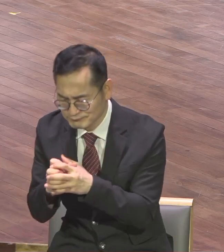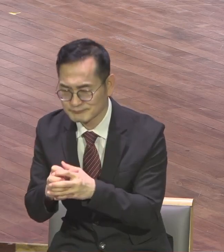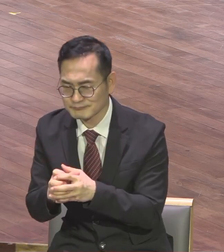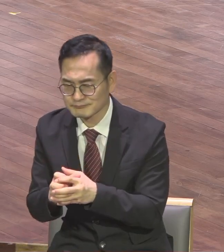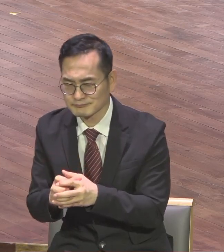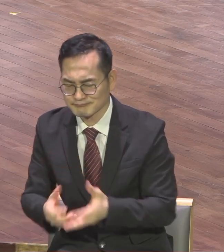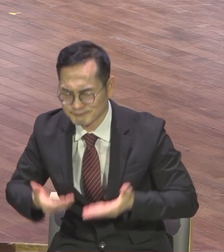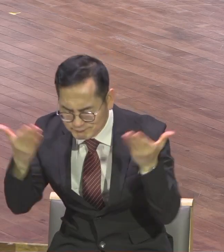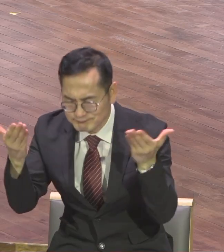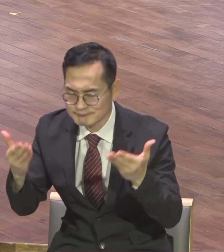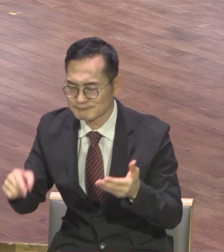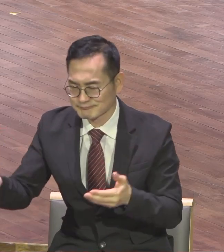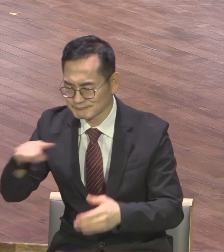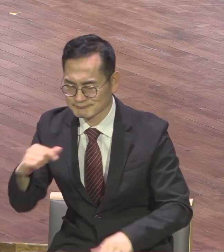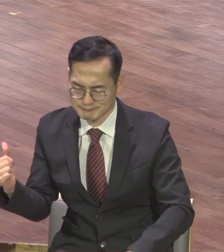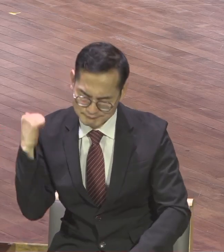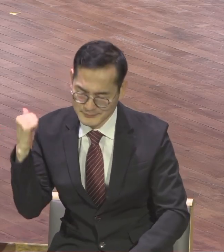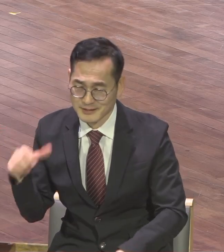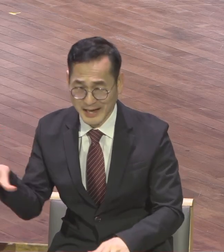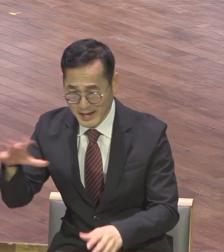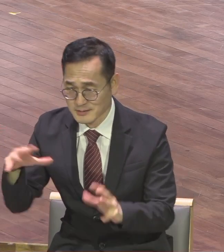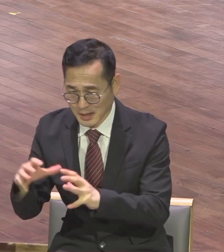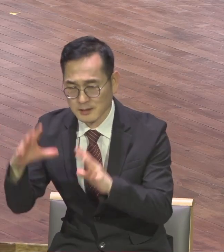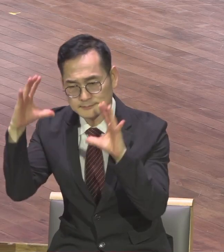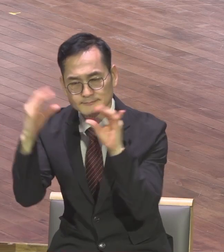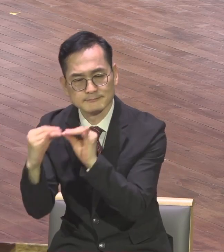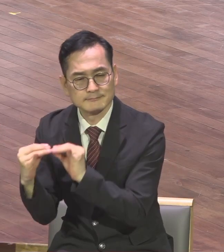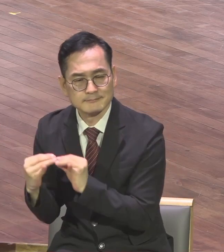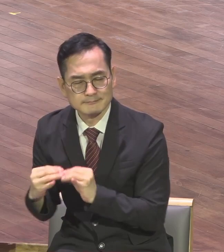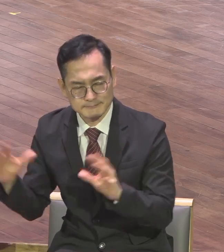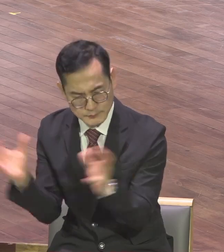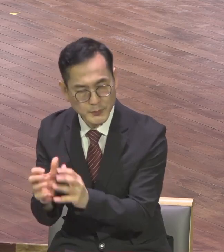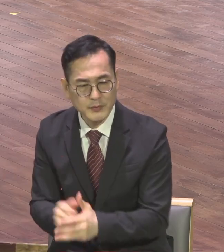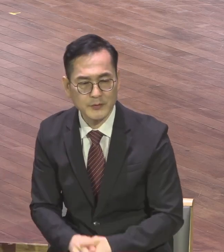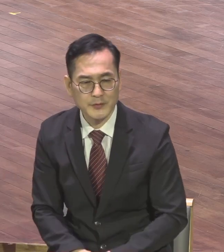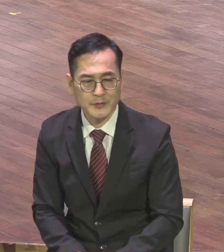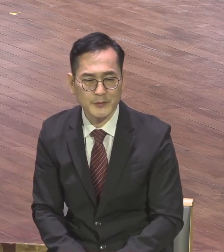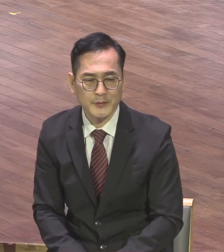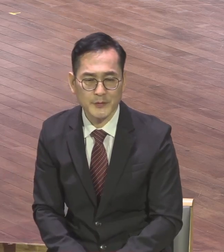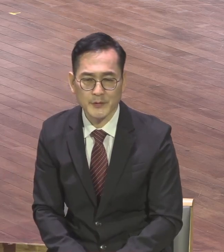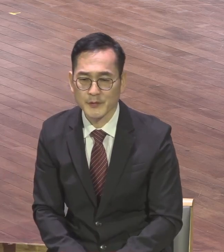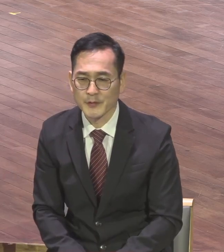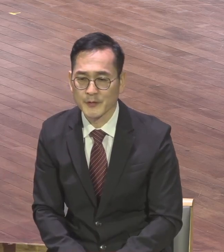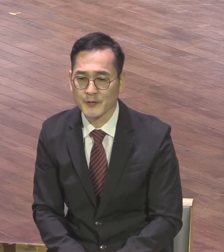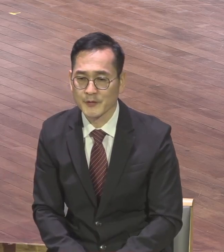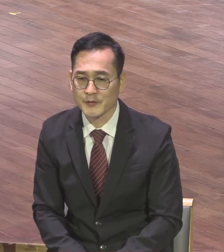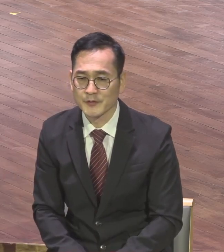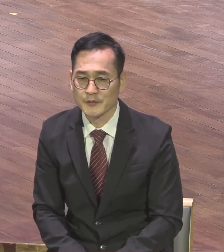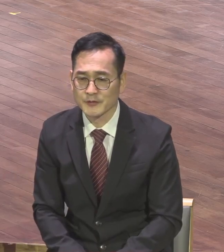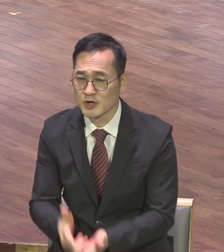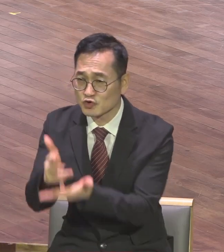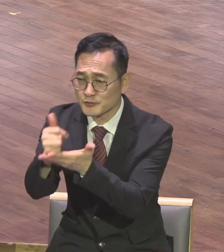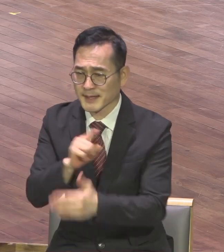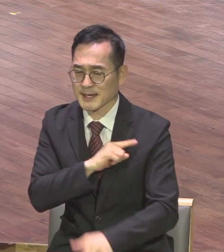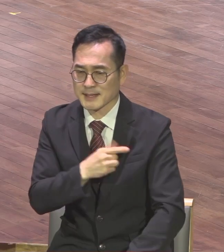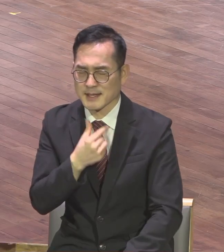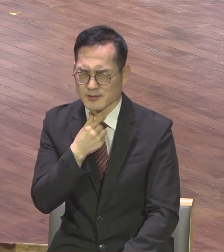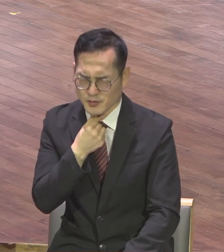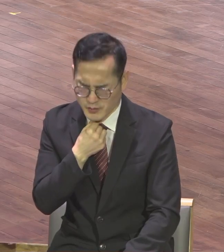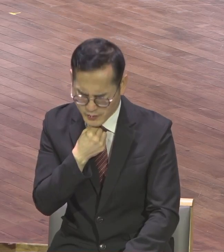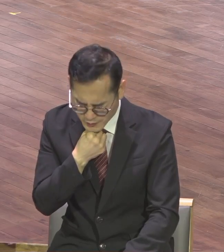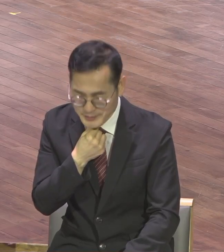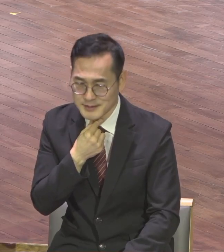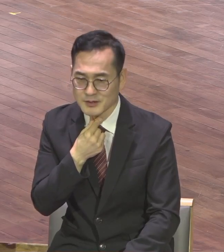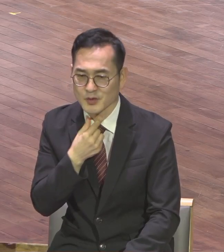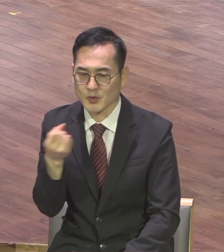이런 교회가 없어요. 제가 듣기로는 그렇게 이 주님이 가장 원하시고 지상 최고의